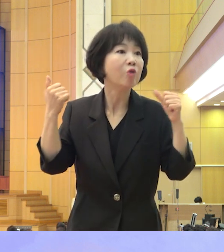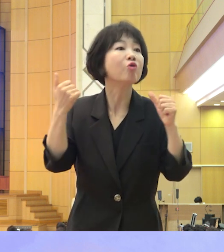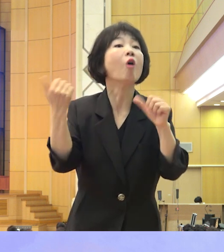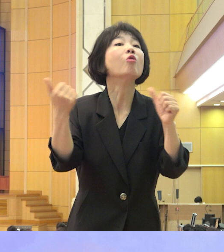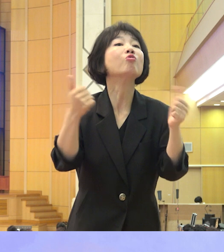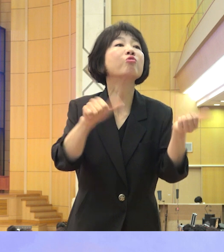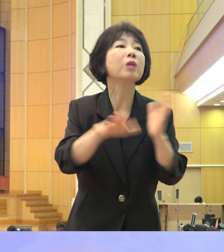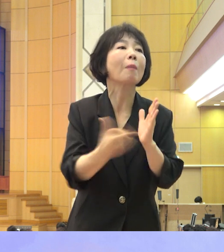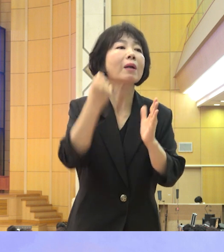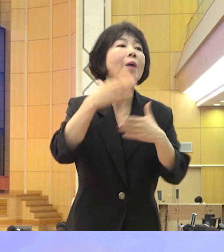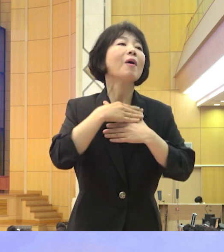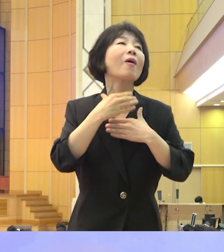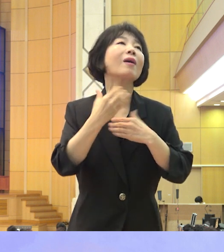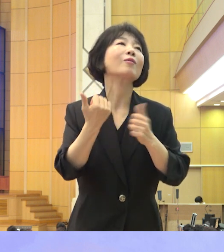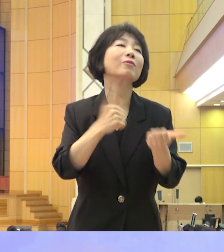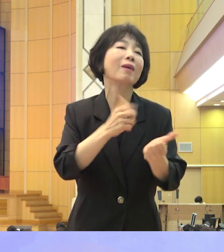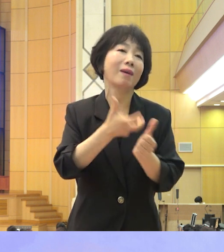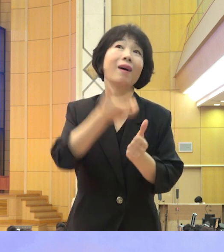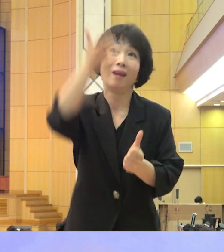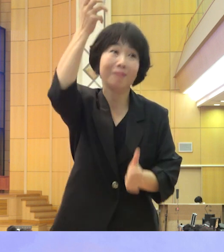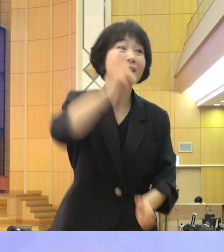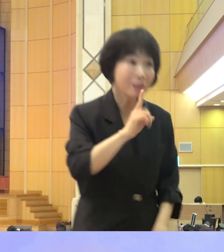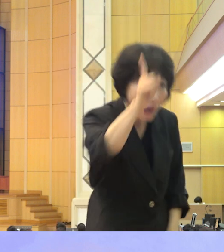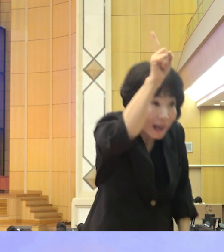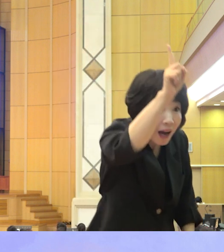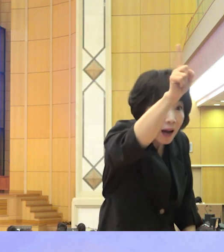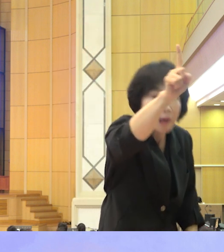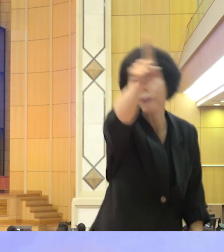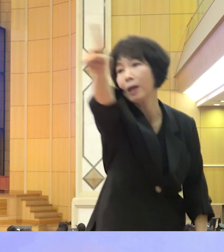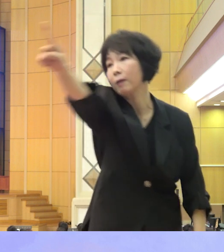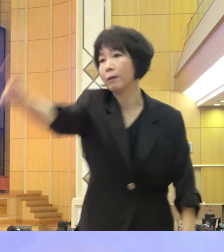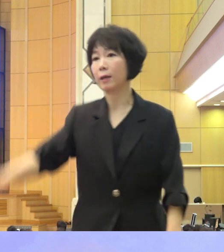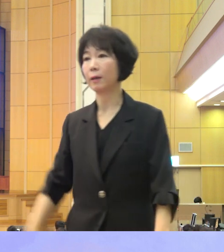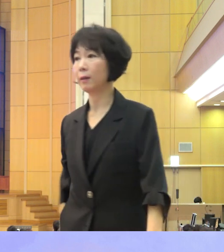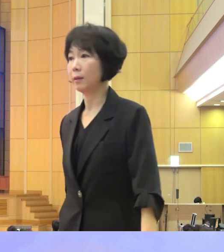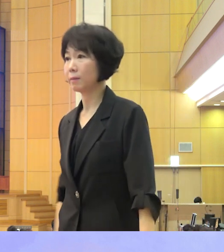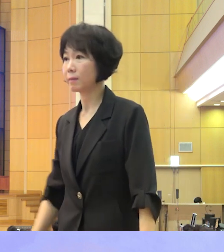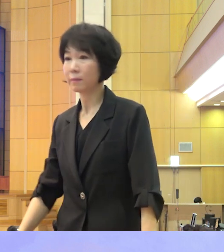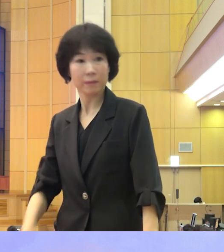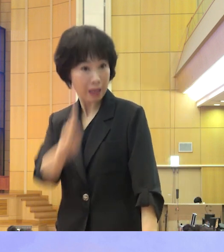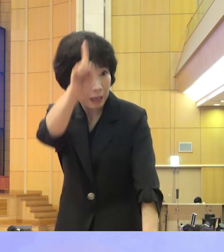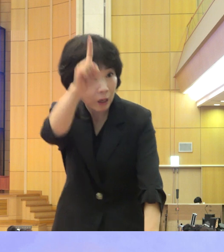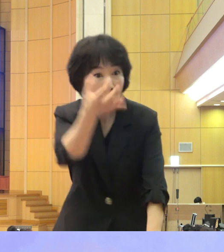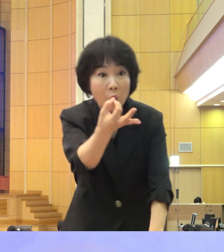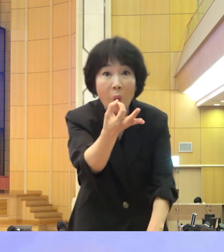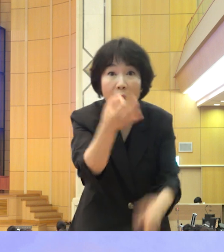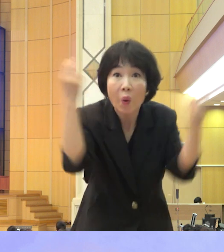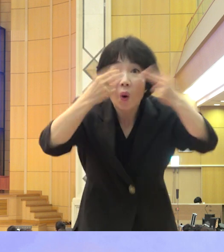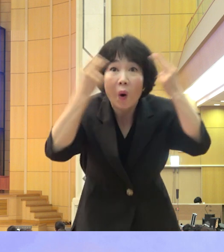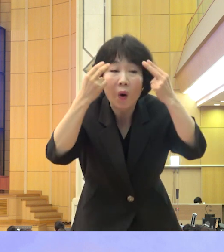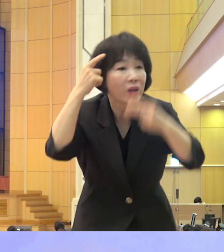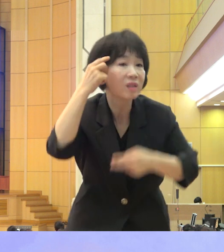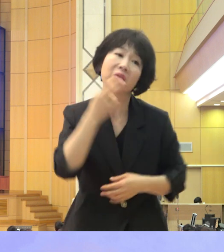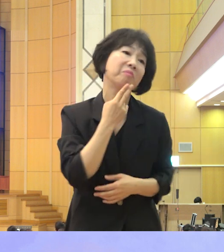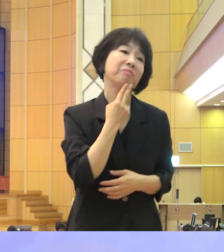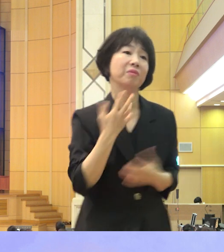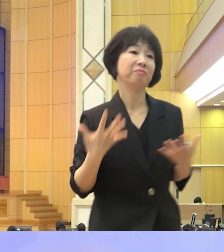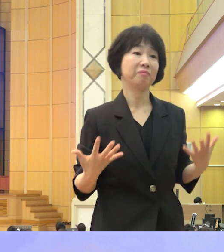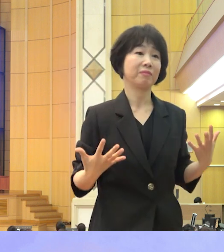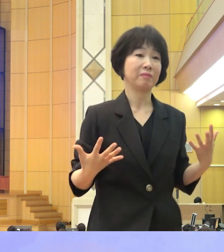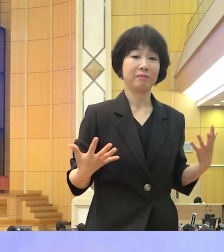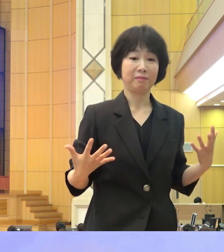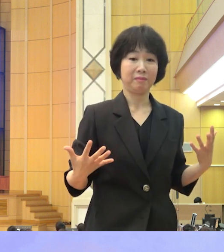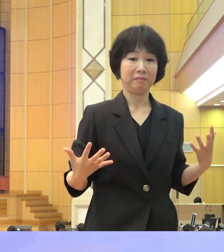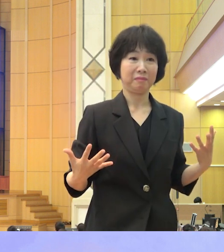받았어? 그 용돈 못 받는 분들은요 정말 비참합니다. 우리 아들은 용돈을